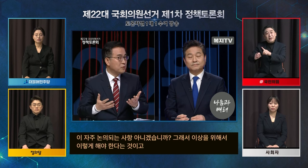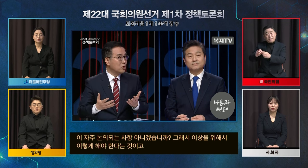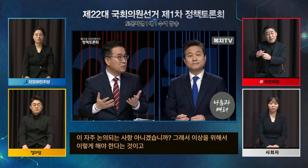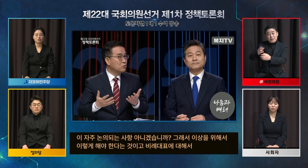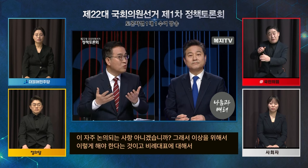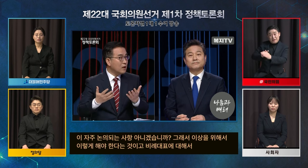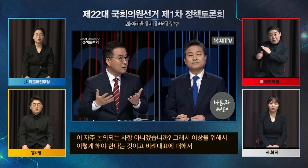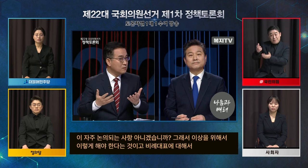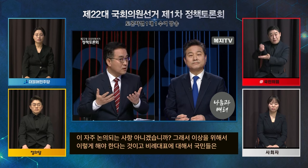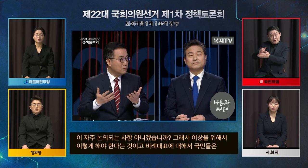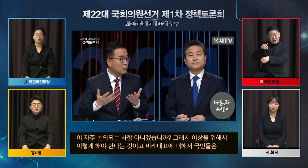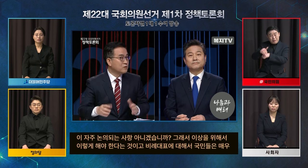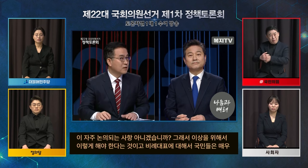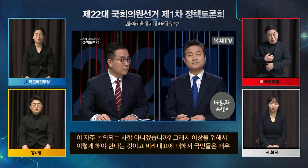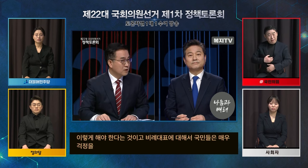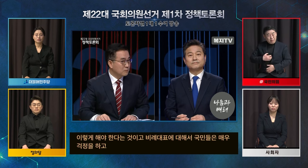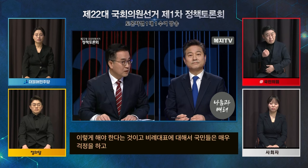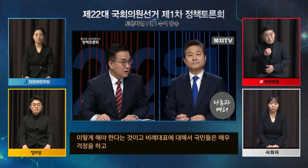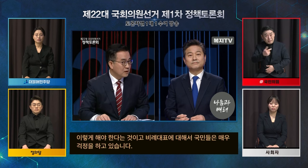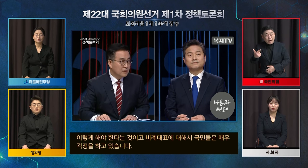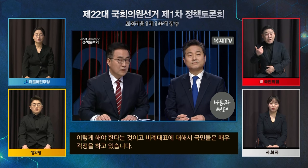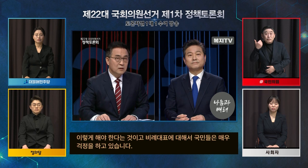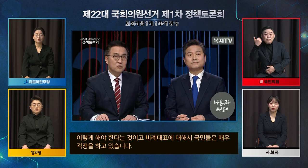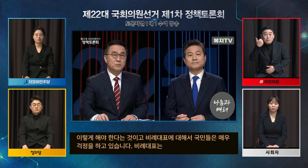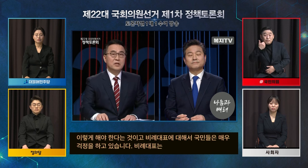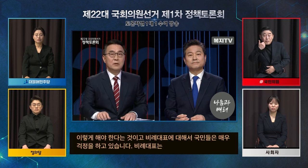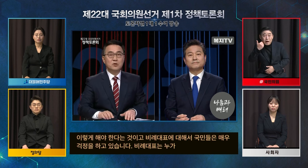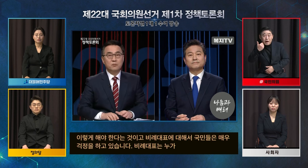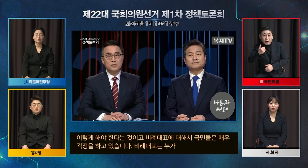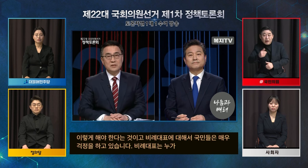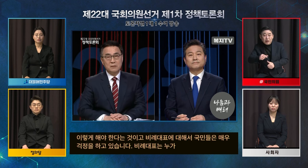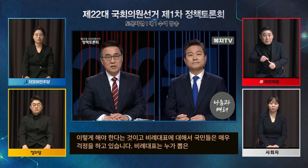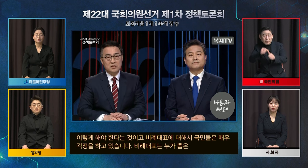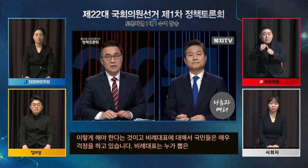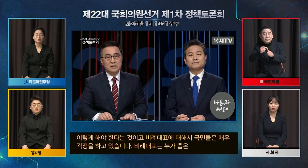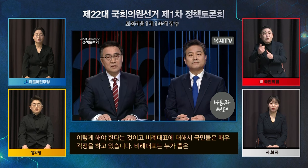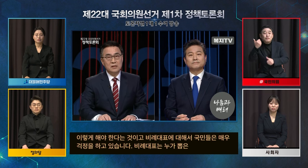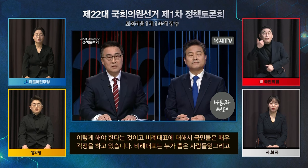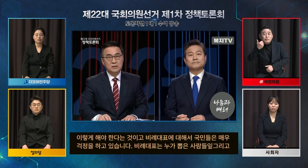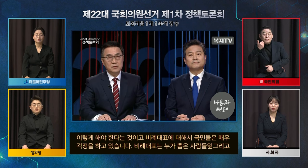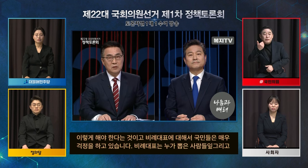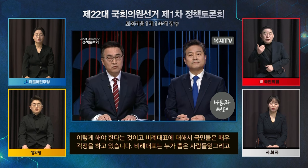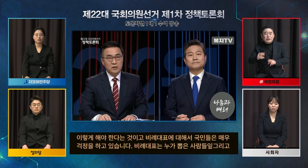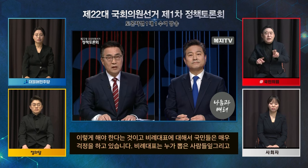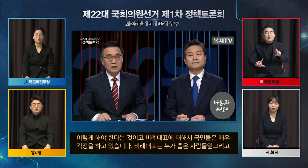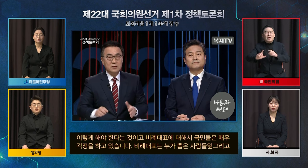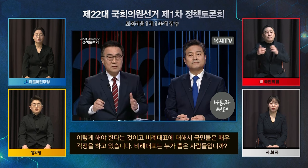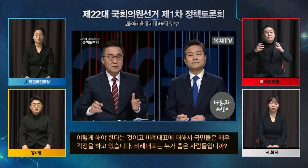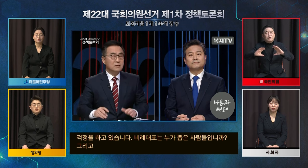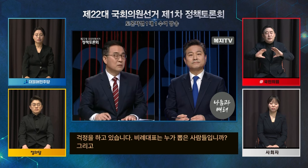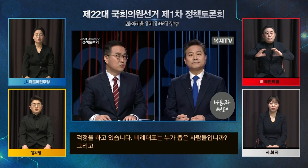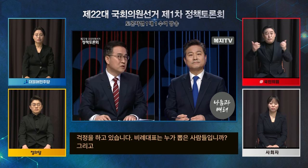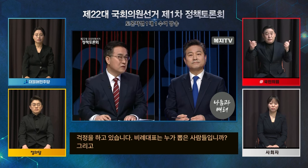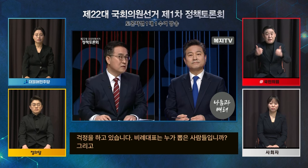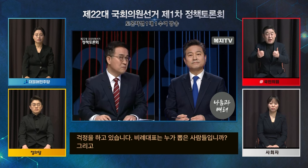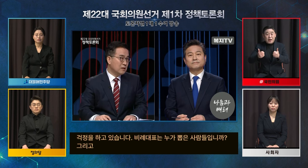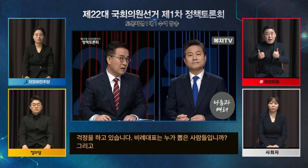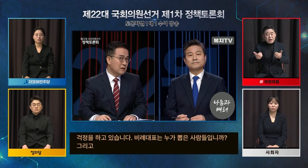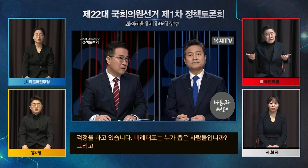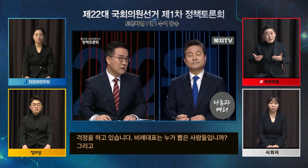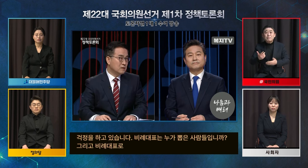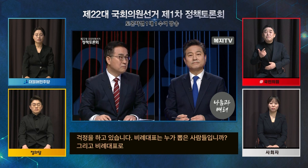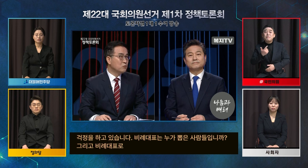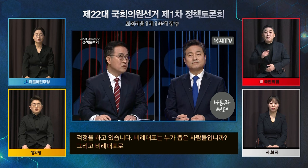하고 있습니다. 이 비례대표는 누가 뽑은 사람들입니까? 그리고 비례대표로 뽑힌 사람들이 지난 21대 국회 4년 내내 무슨 일을